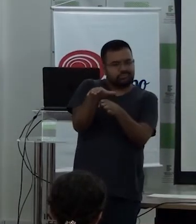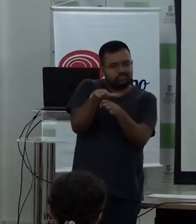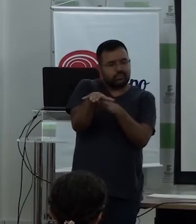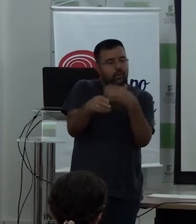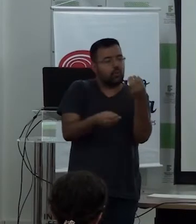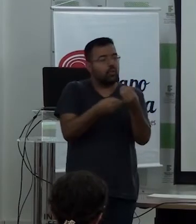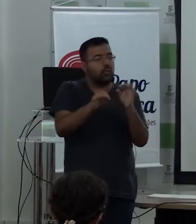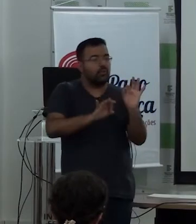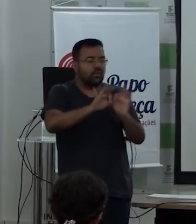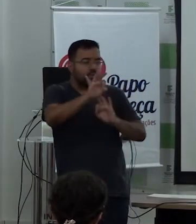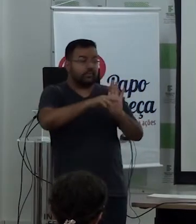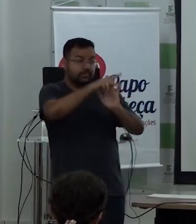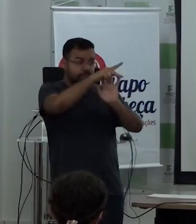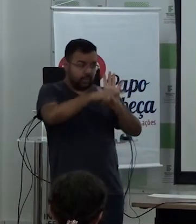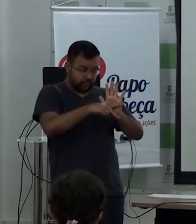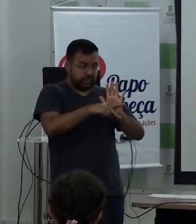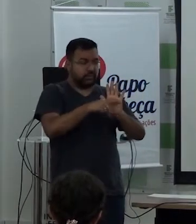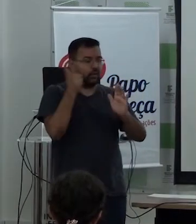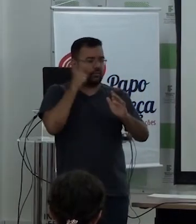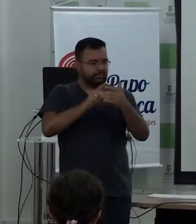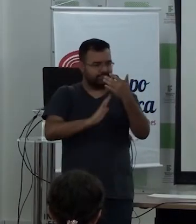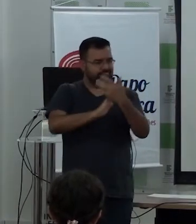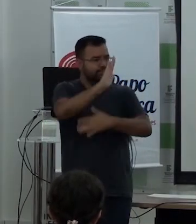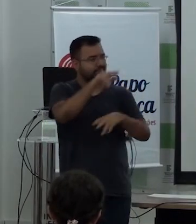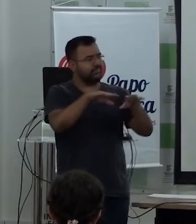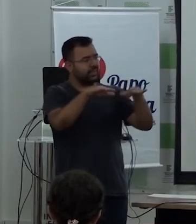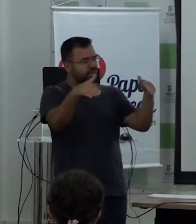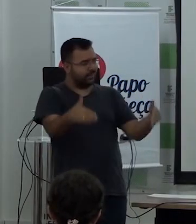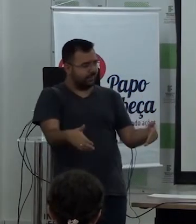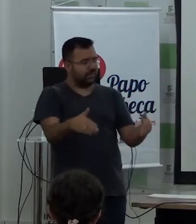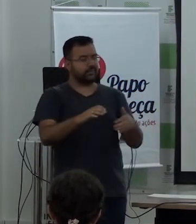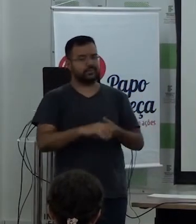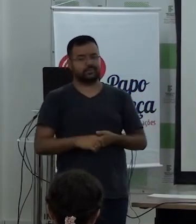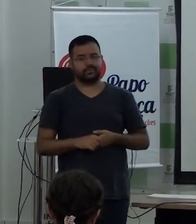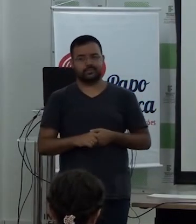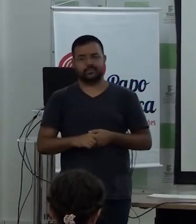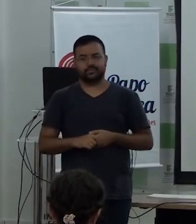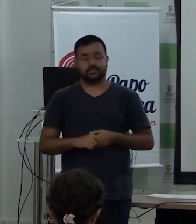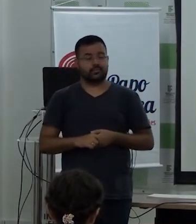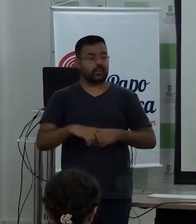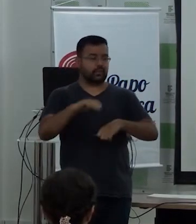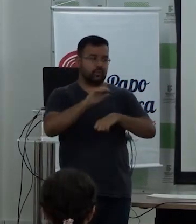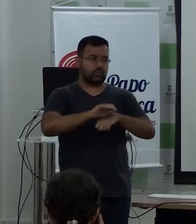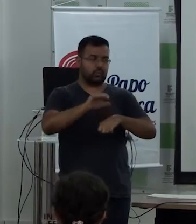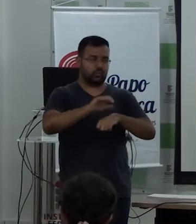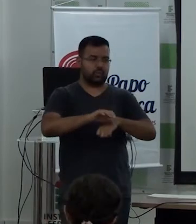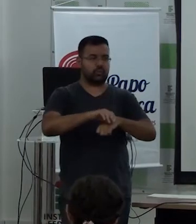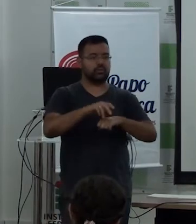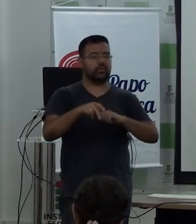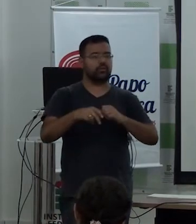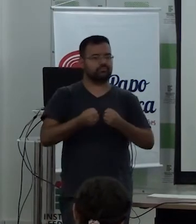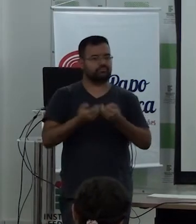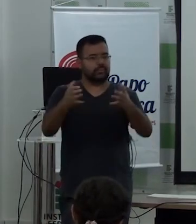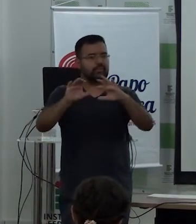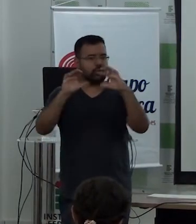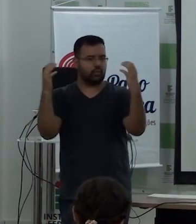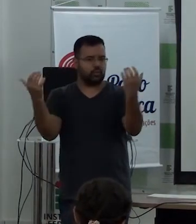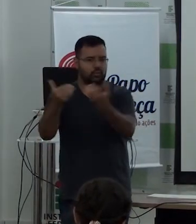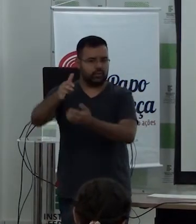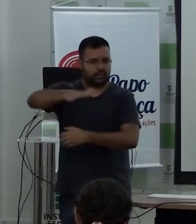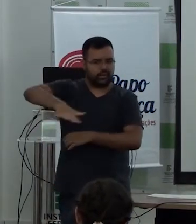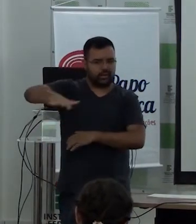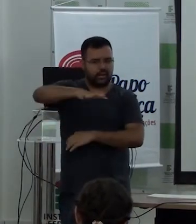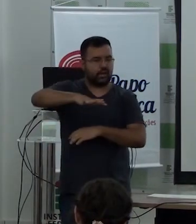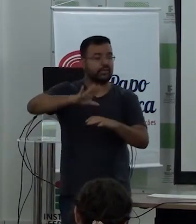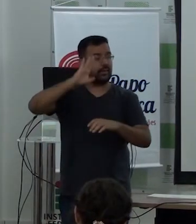de como elaborar projetos científicos para captação de recursos. Esse curso é oferecido para a comunidade, visando